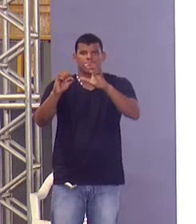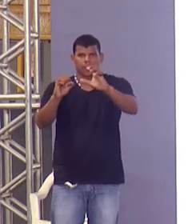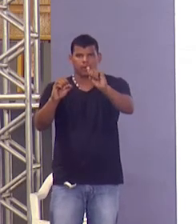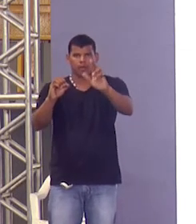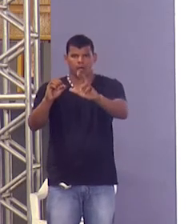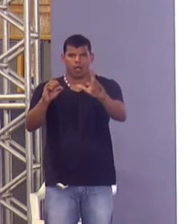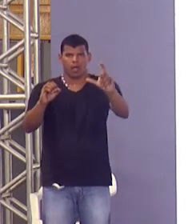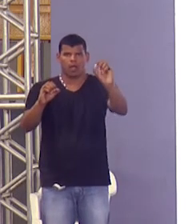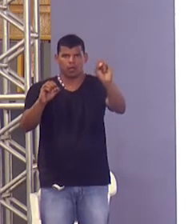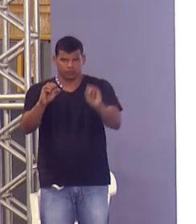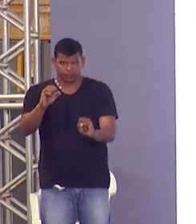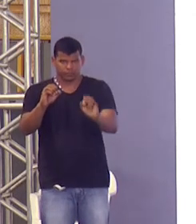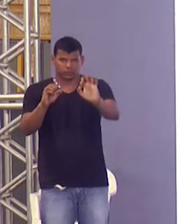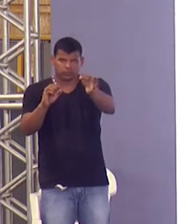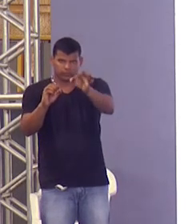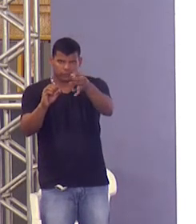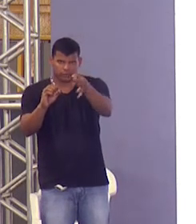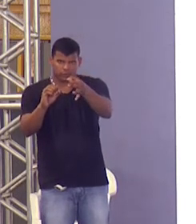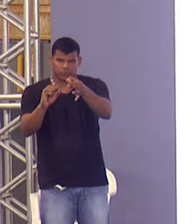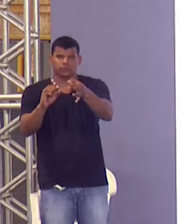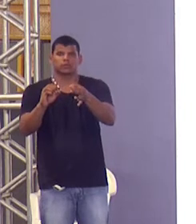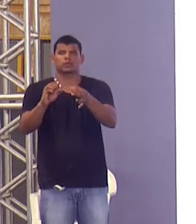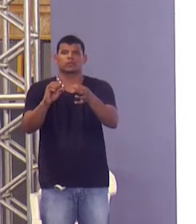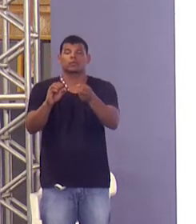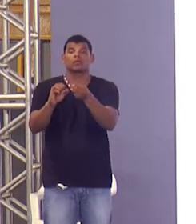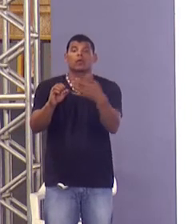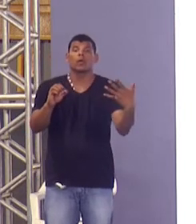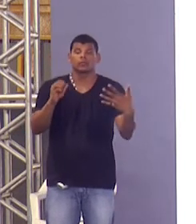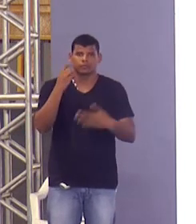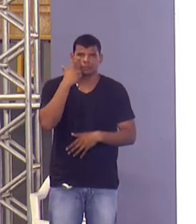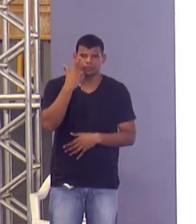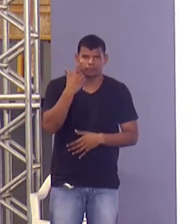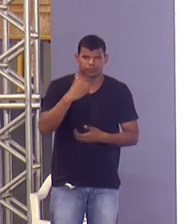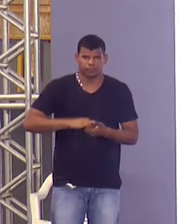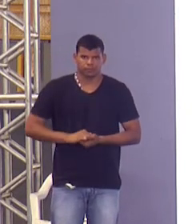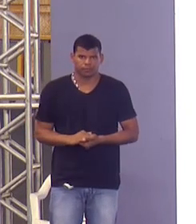Carlinhos, né? Quanto é uma volta do Carlinhos?